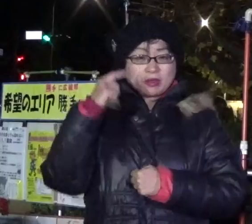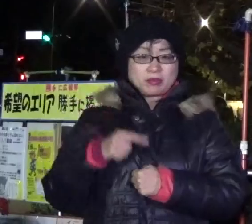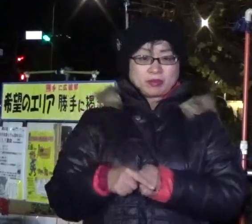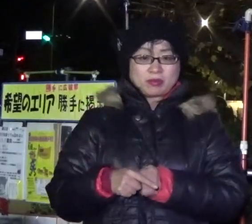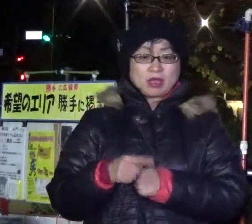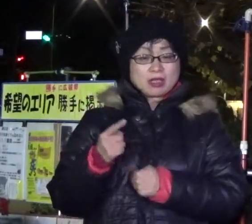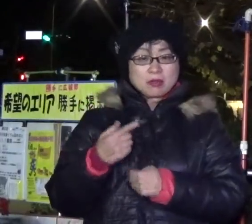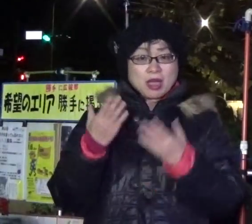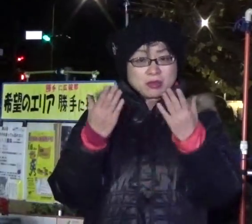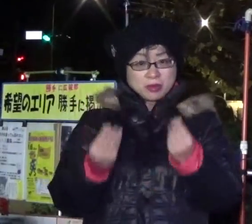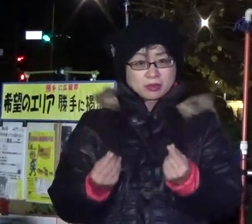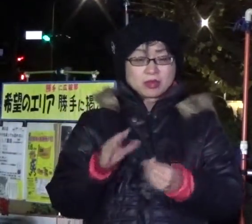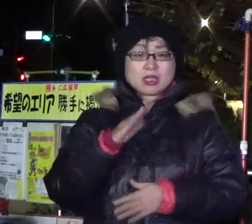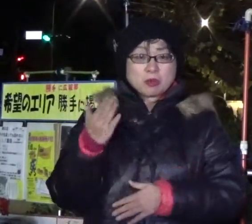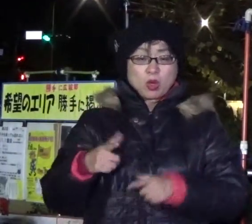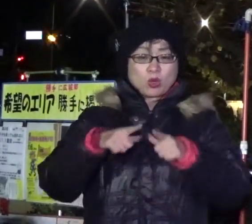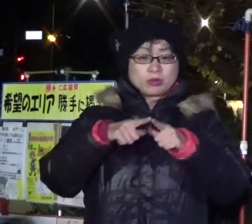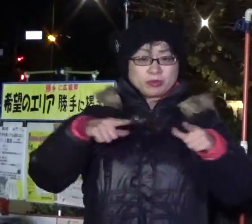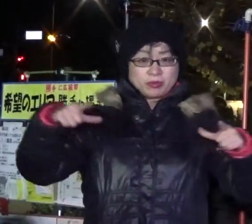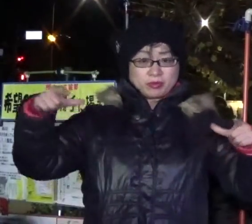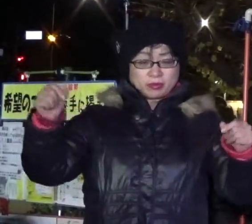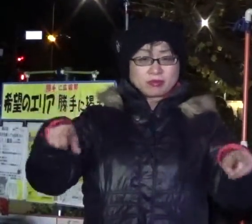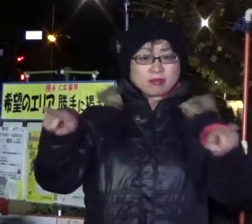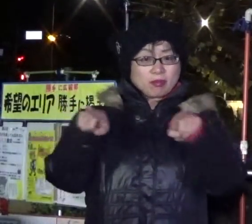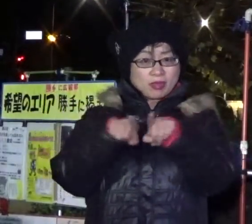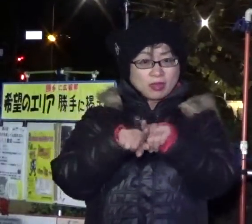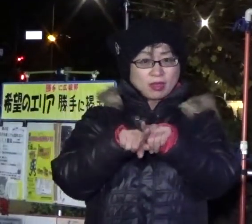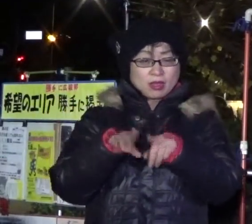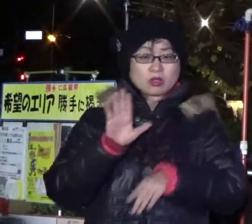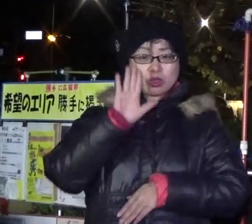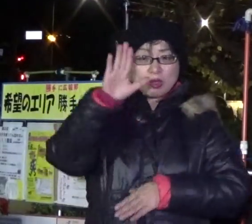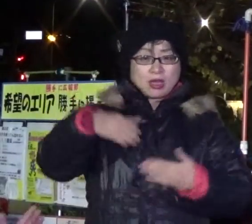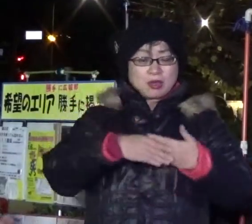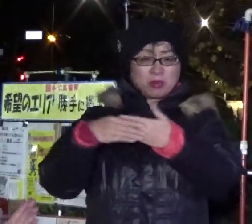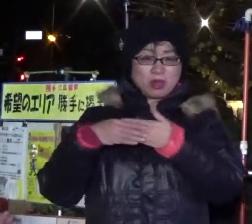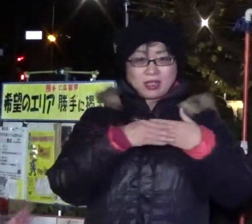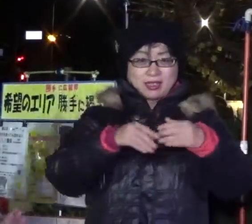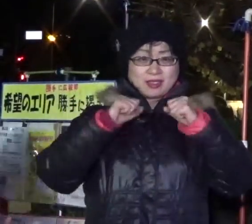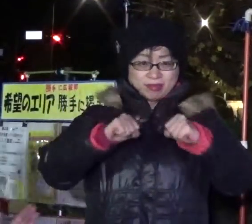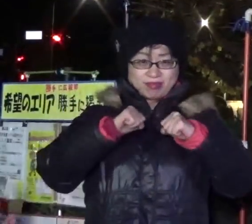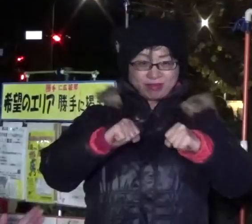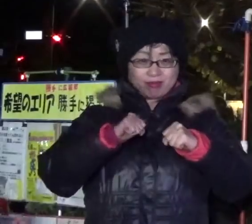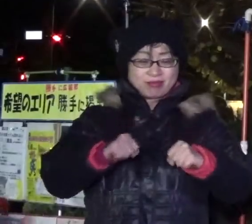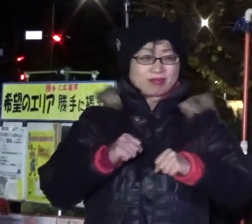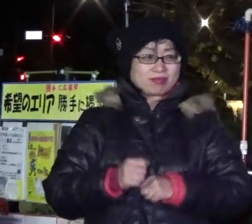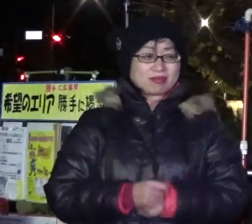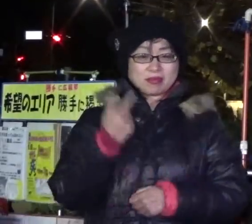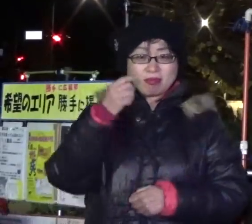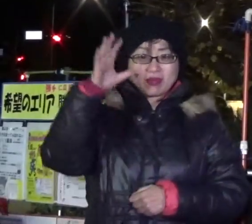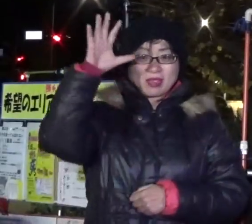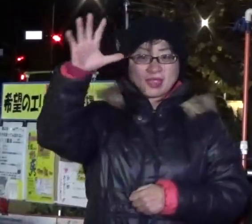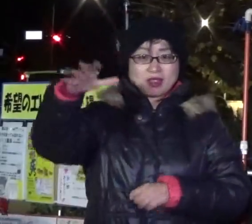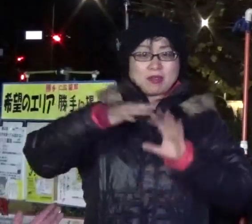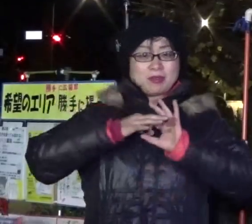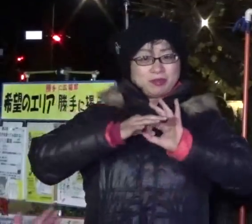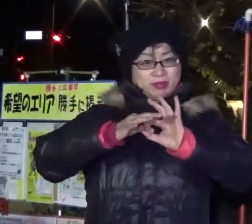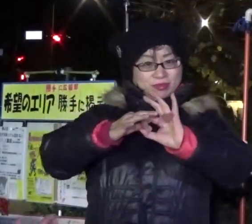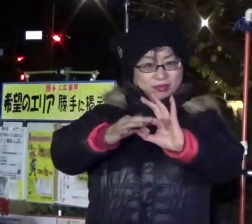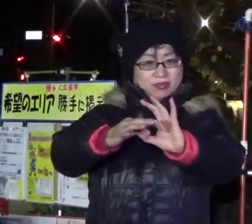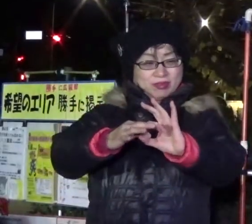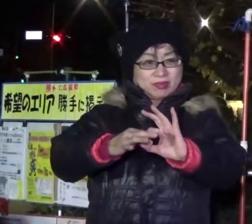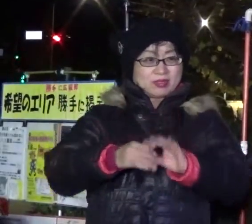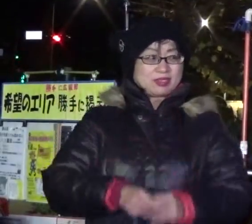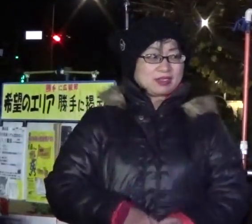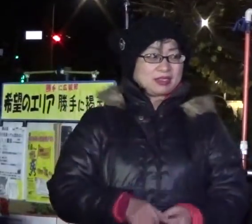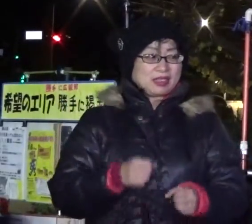終了しても日本全国とつながっていますので、これからも連帯して頑張っていきましょう。希望のエリアは永遠ですから。